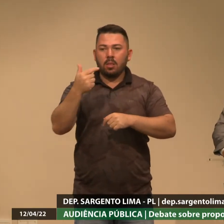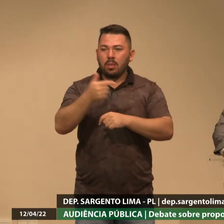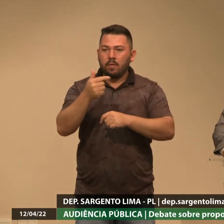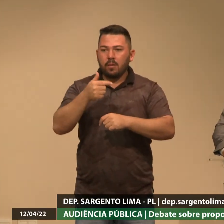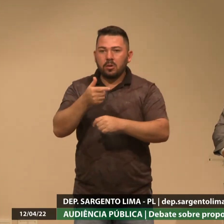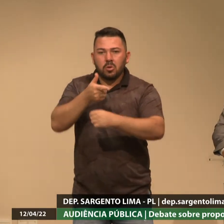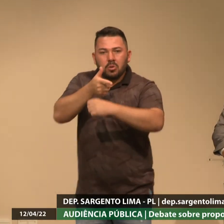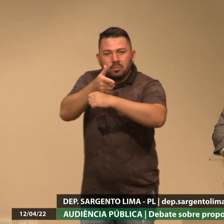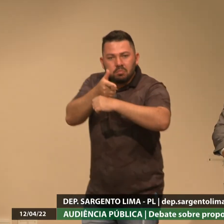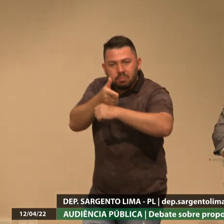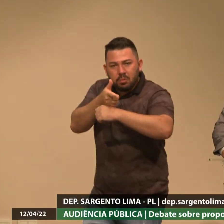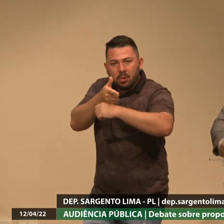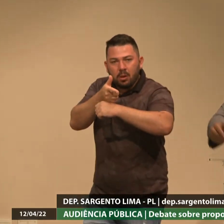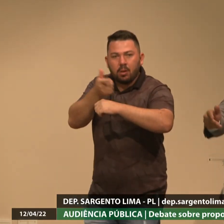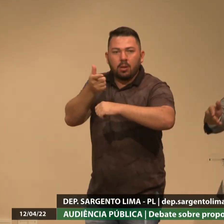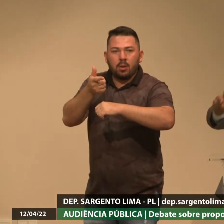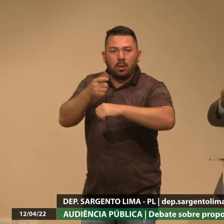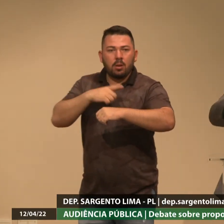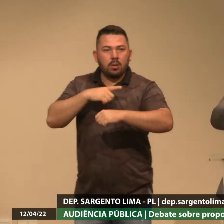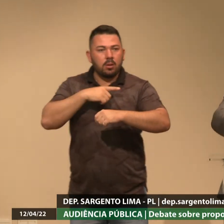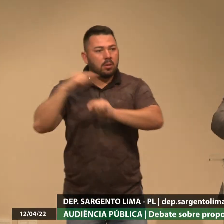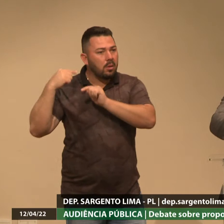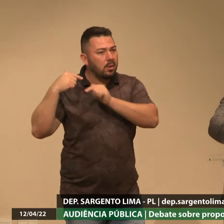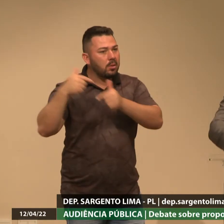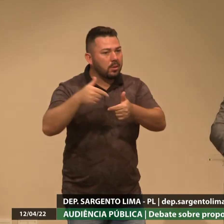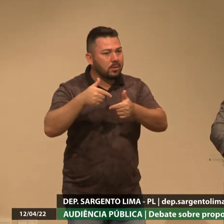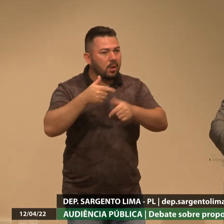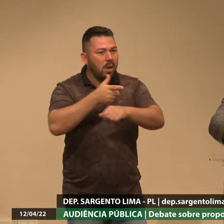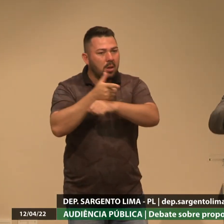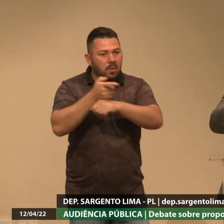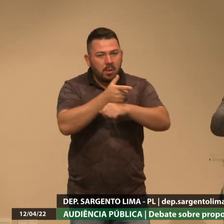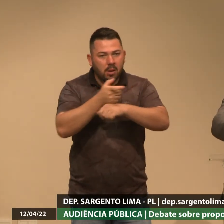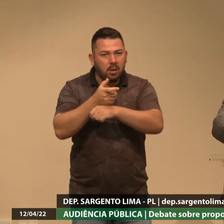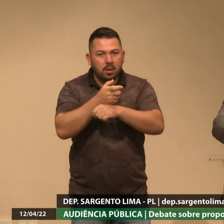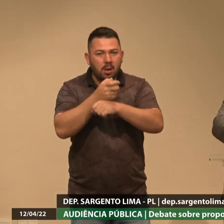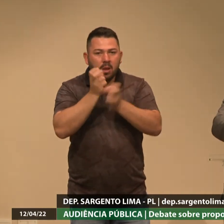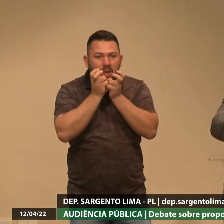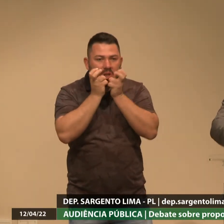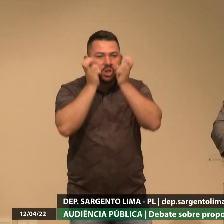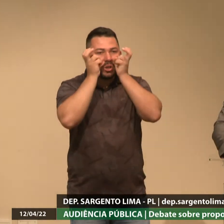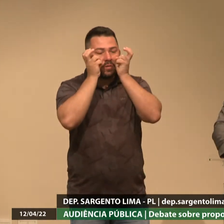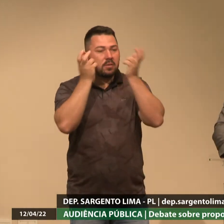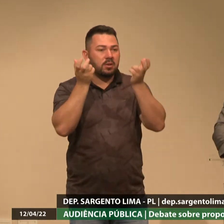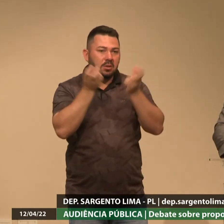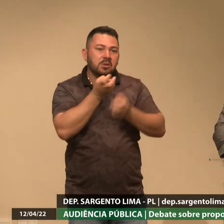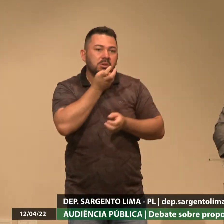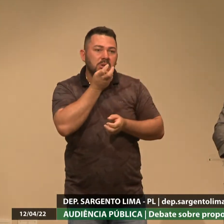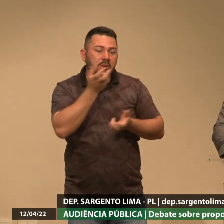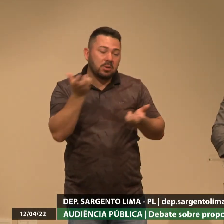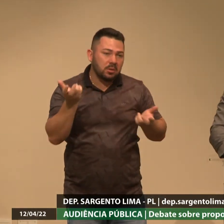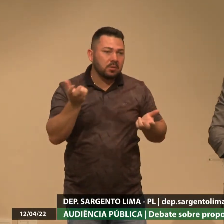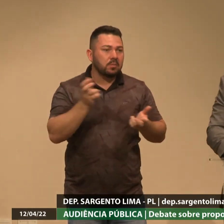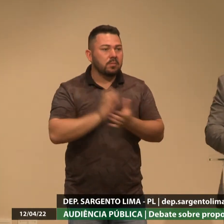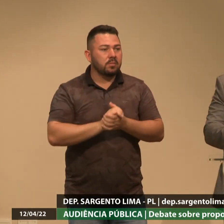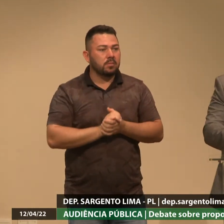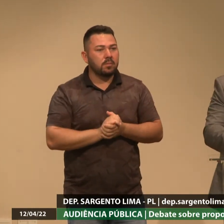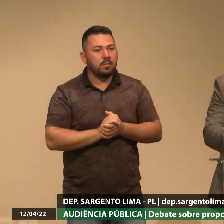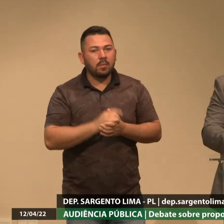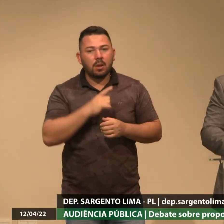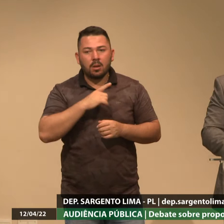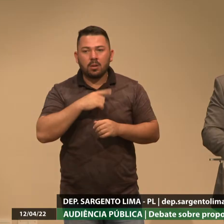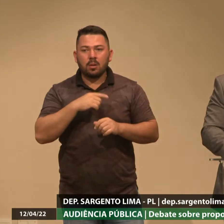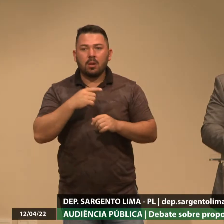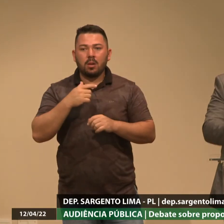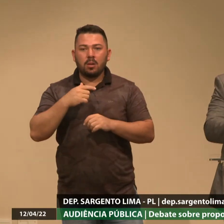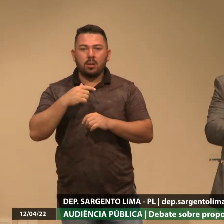apoiado em algumas regiões tem a tradição da caça do javali que tá muito forte no Estado de Santa Catarina o